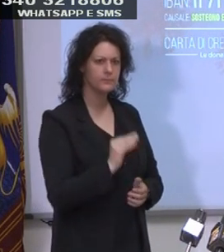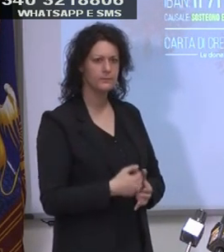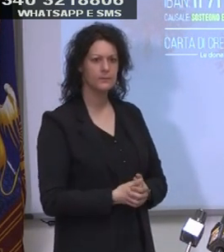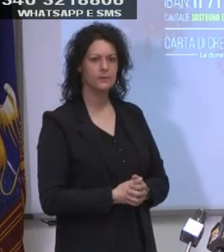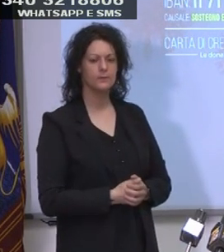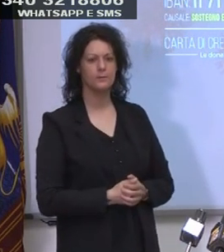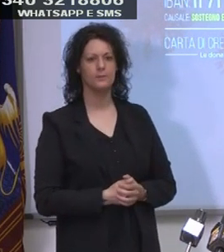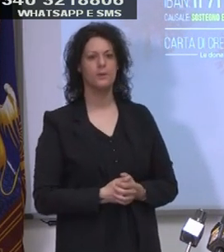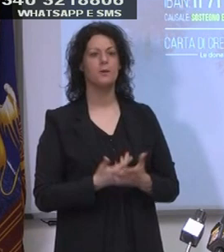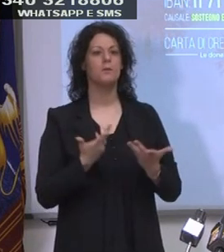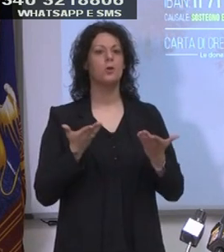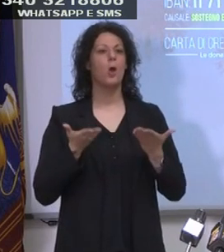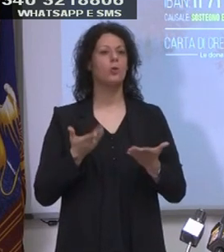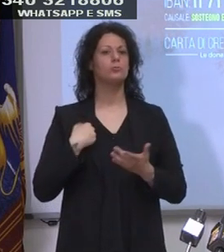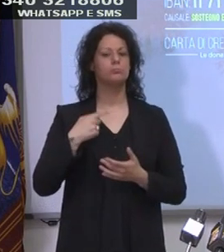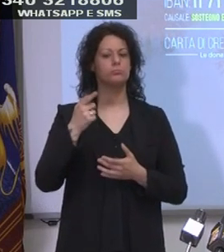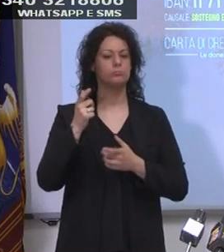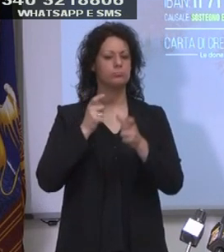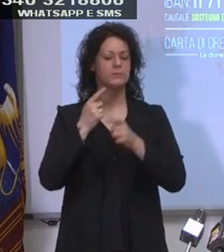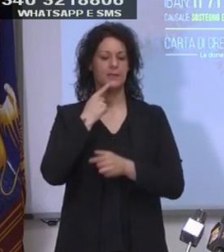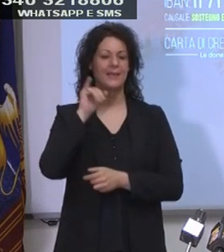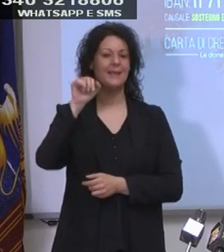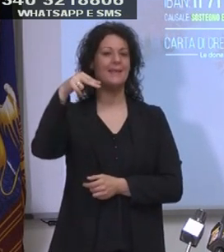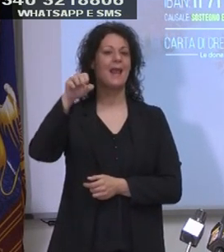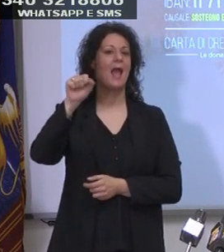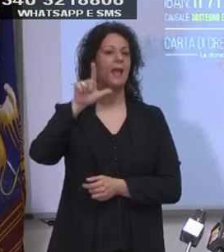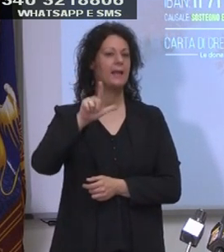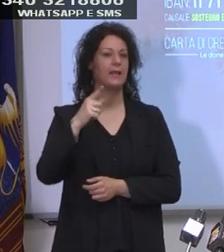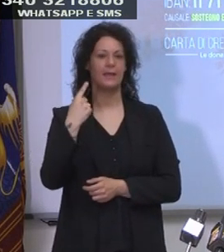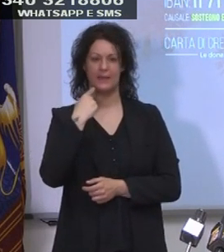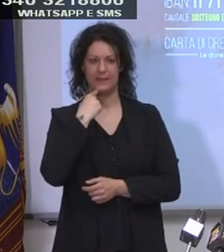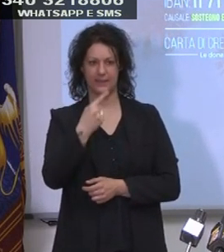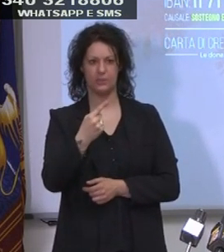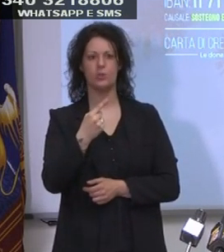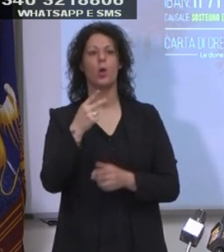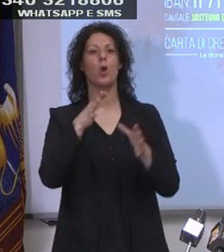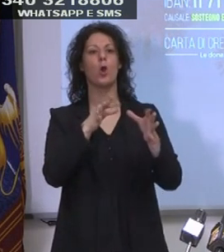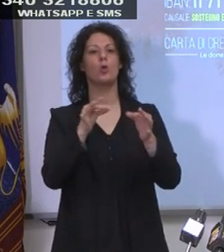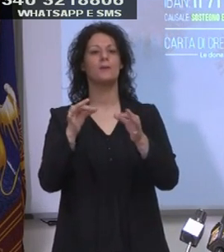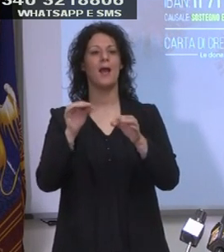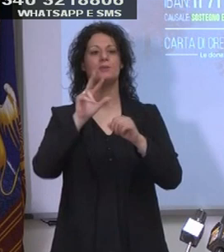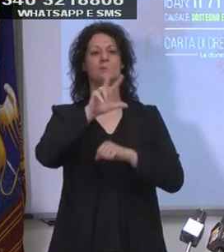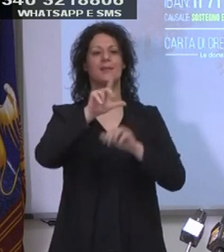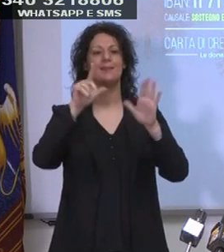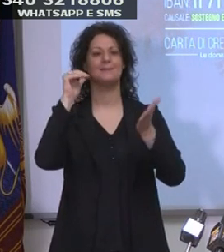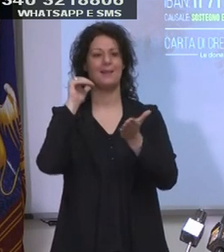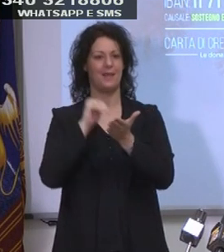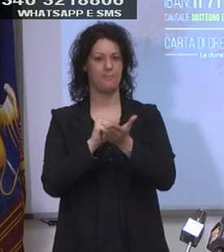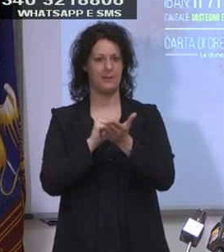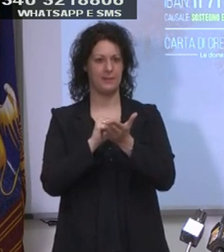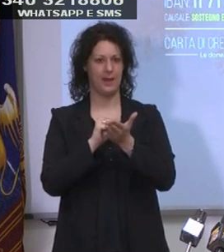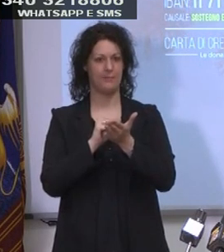la voce dell'INAIL a tale proposito. I contagi ufficiali su base nazionale sono 37.000, 3.300 dei quali in